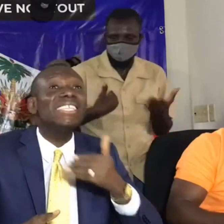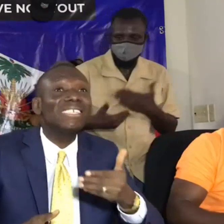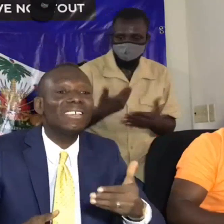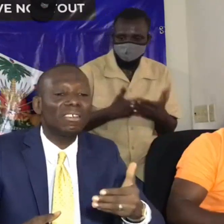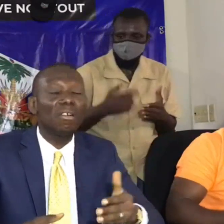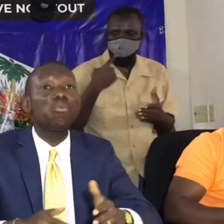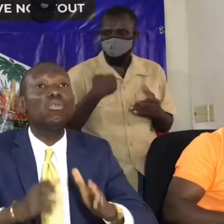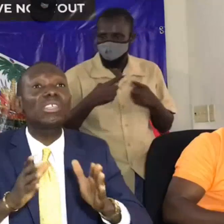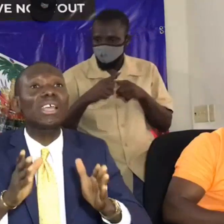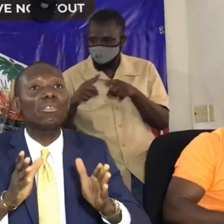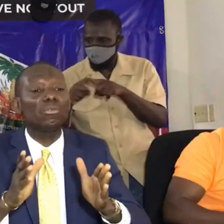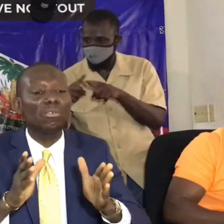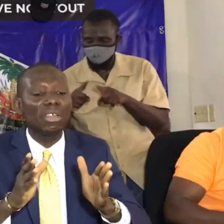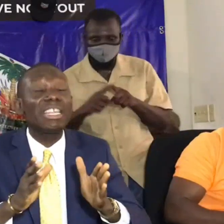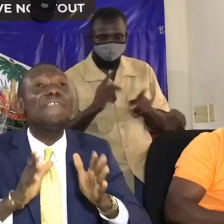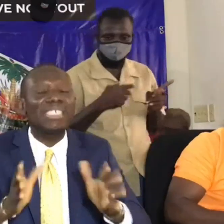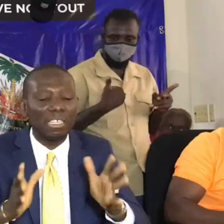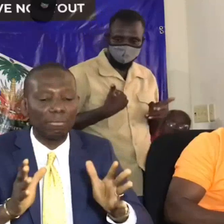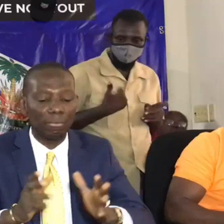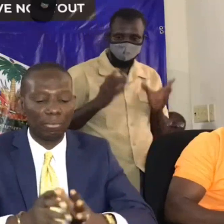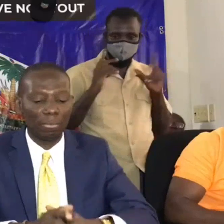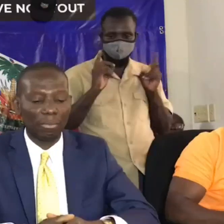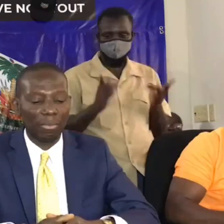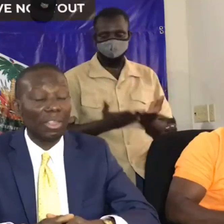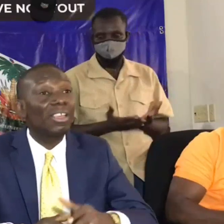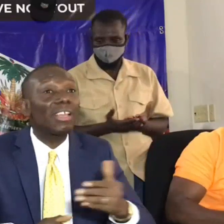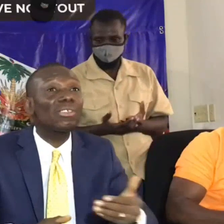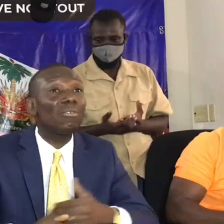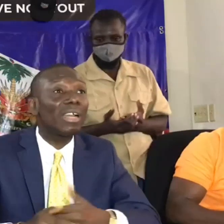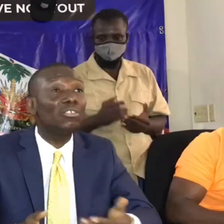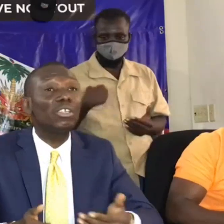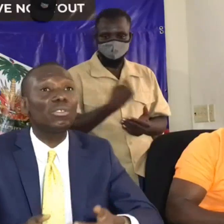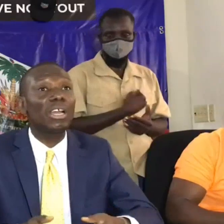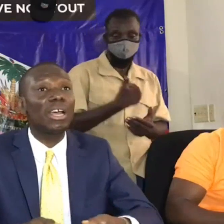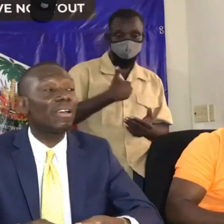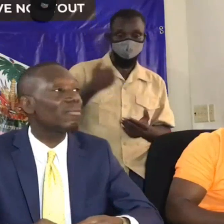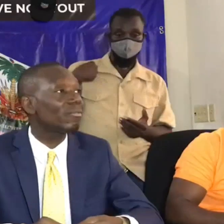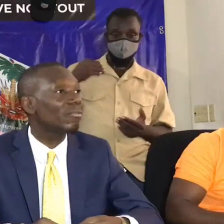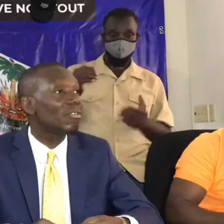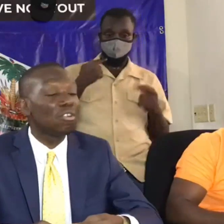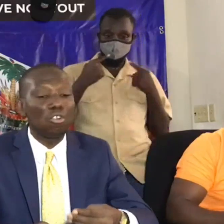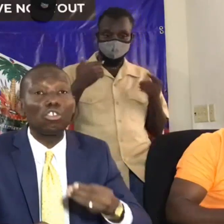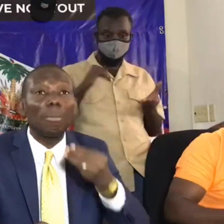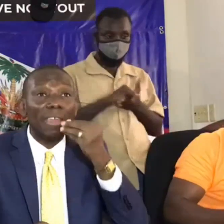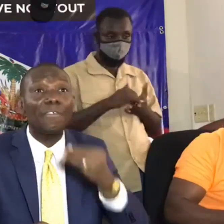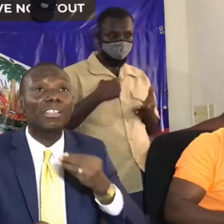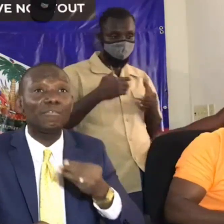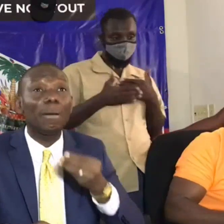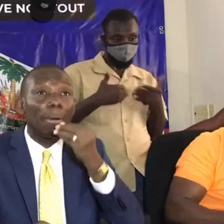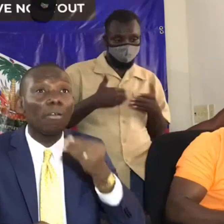il est nécessaire pour le dossier ça est avancé. Et c'est comme ça nous avons dit journée aujourd'hui là, nous